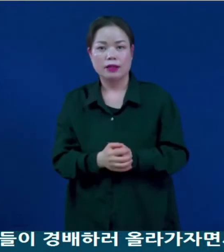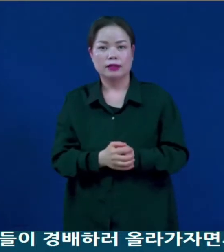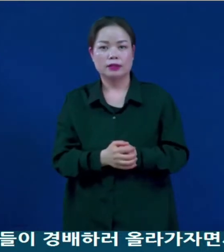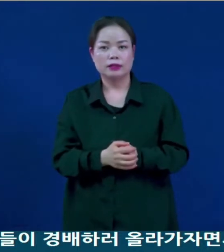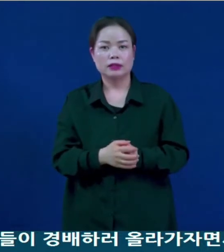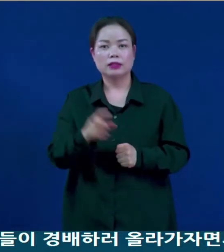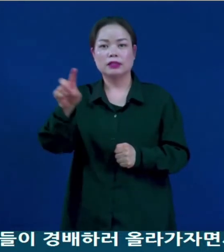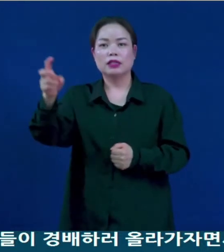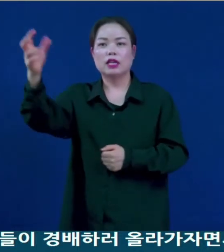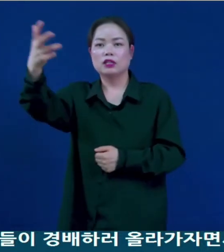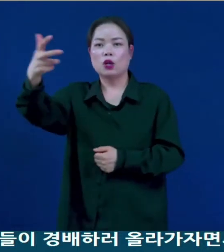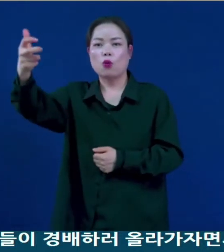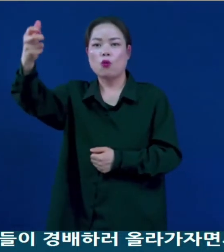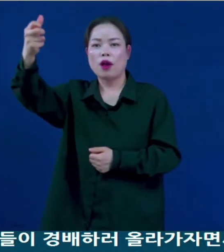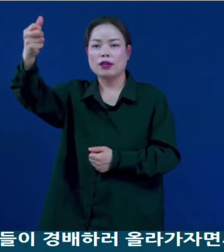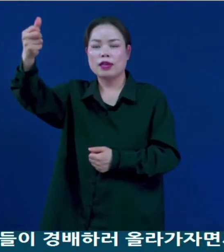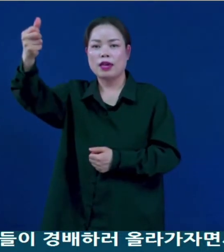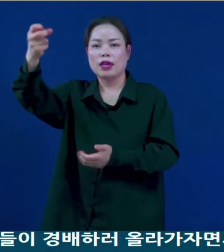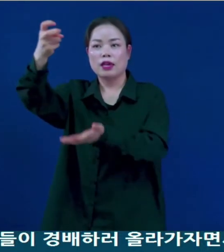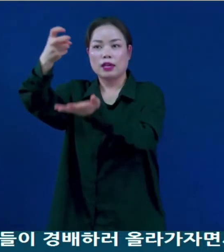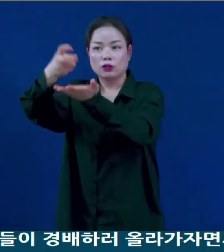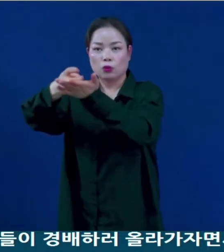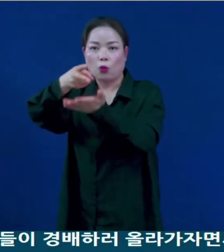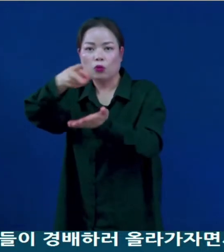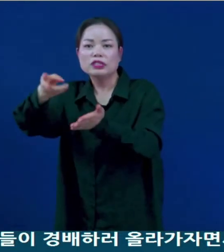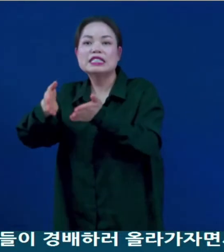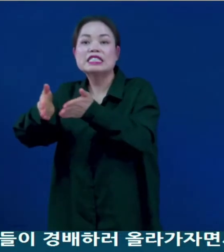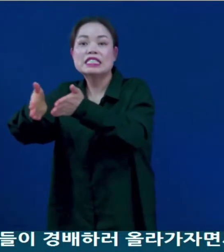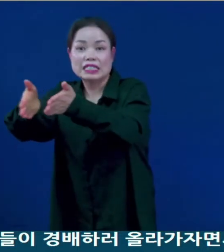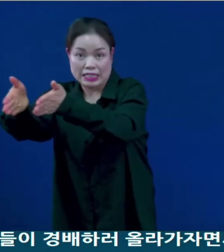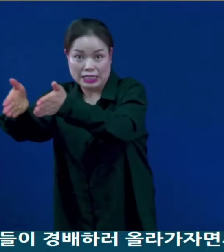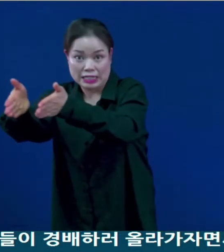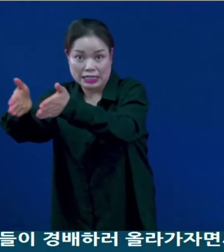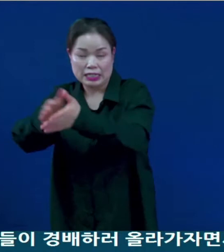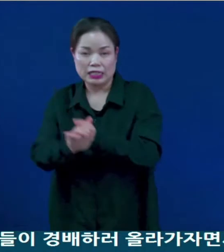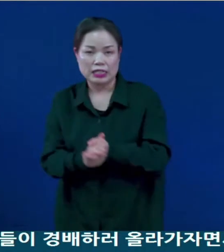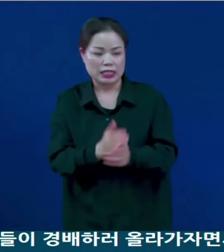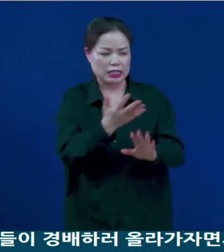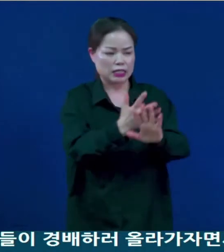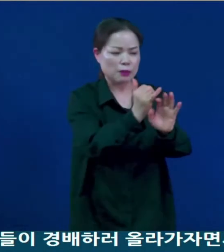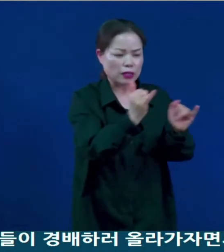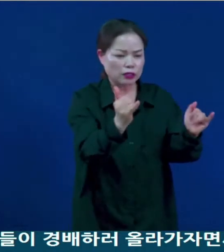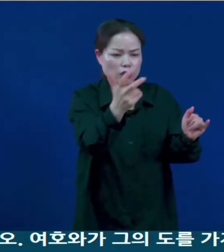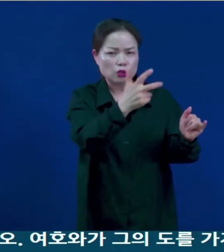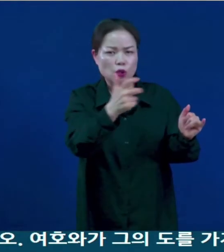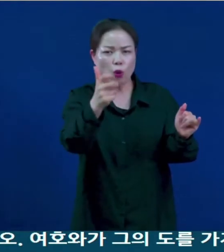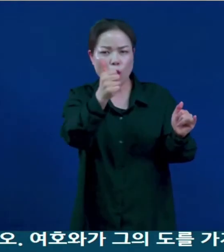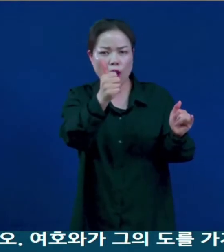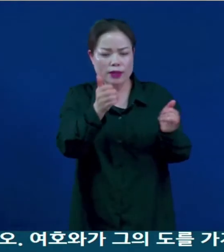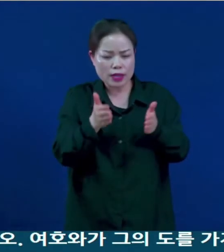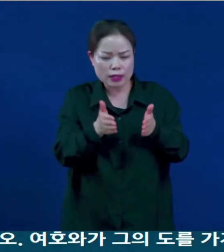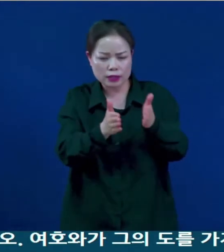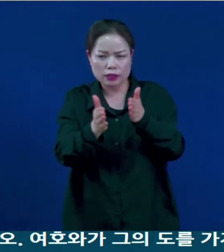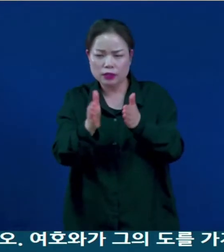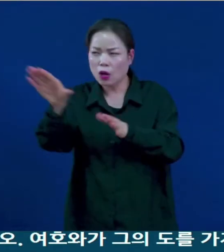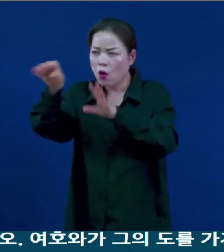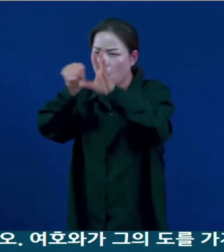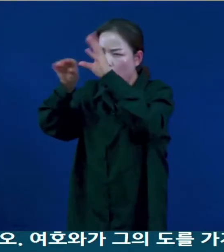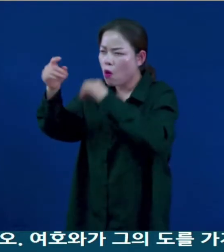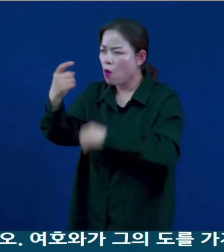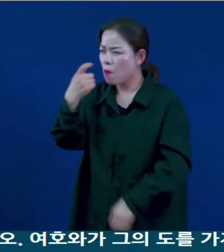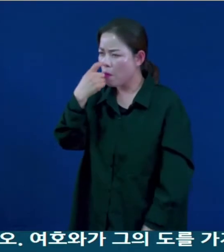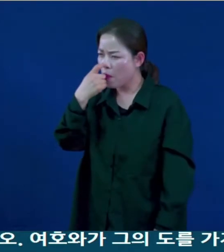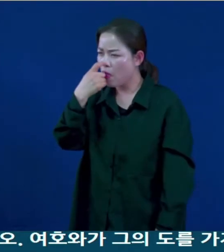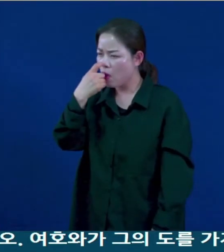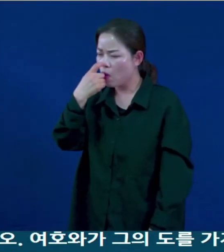그의 도는 여호와의 길입니다. 이 이방 사람들 마음속에 여호와의 길들을 배우고 싶은